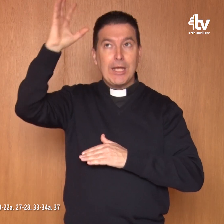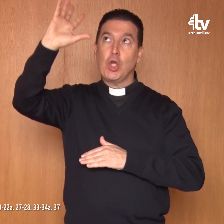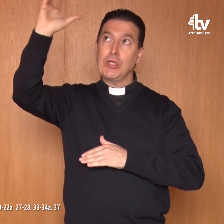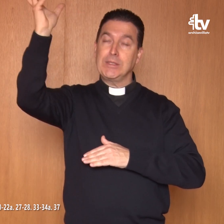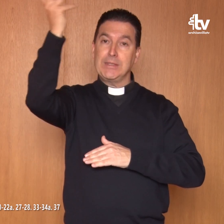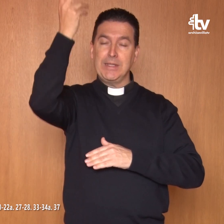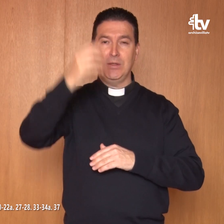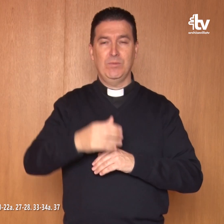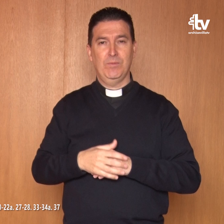de los cielos